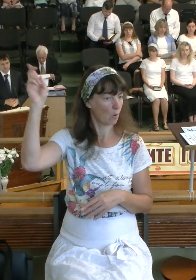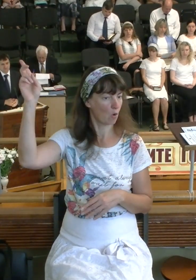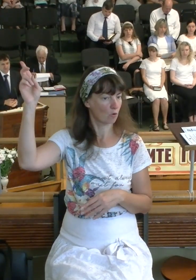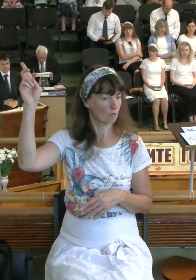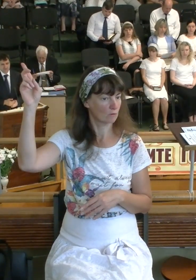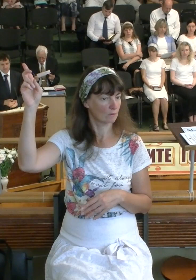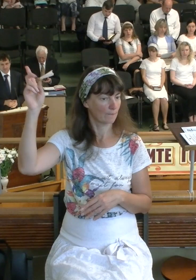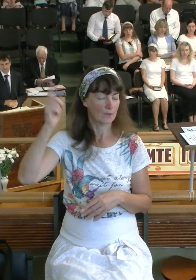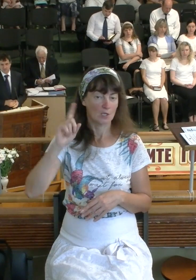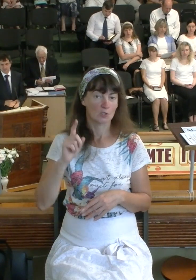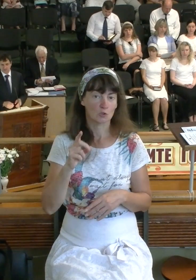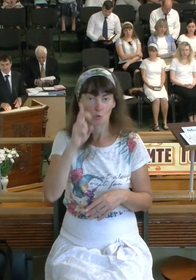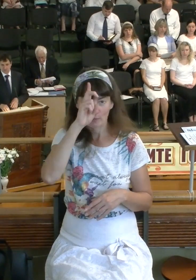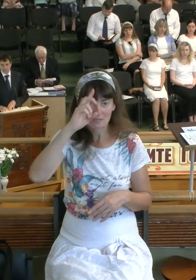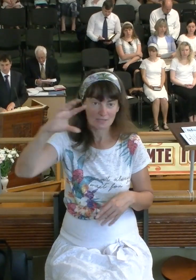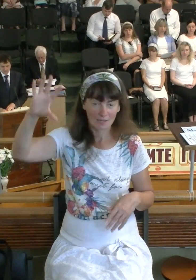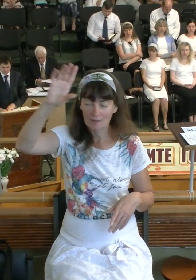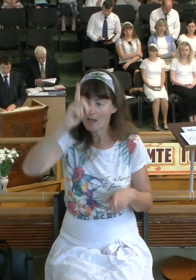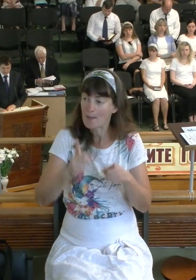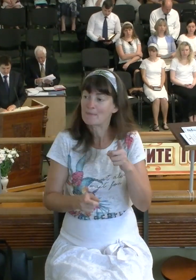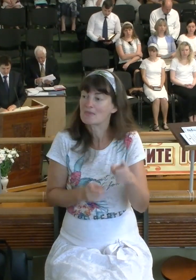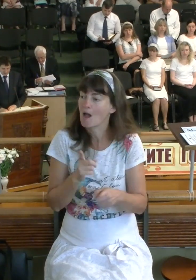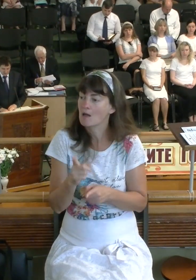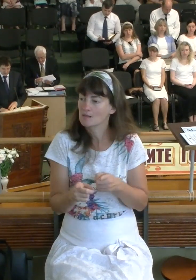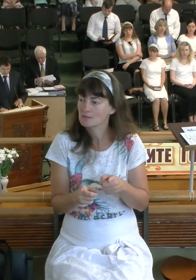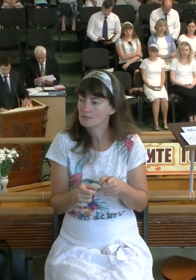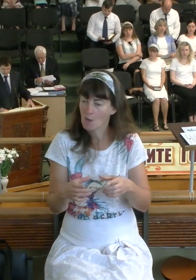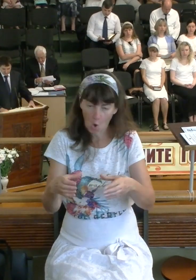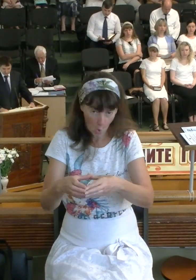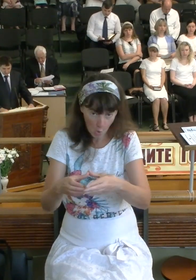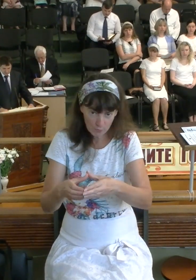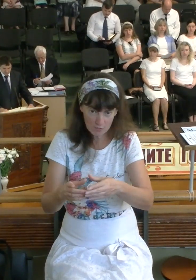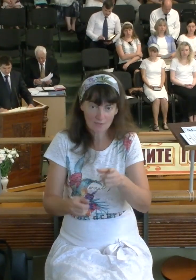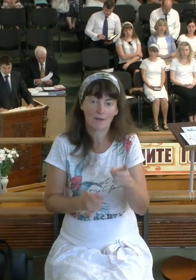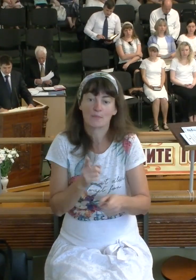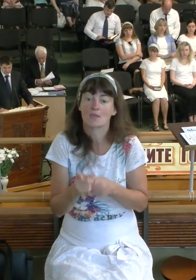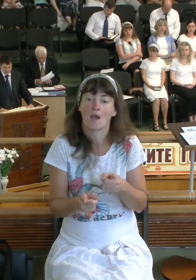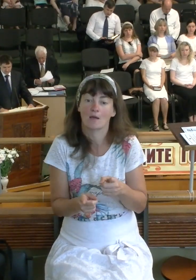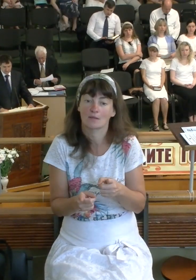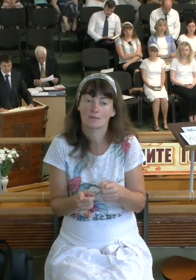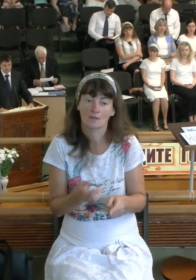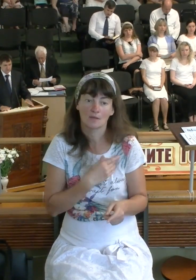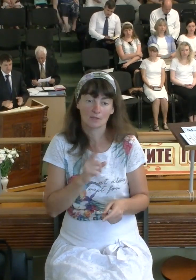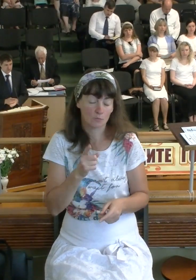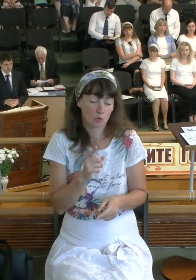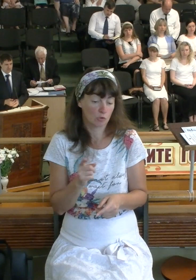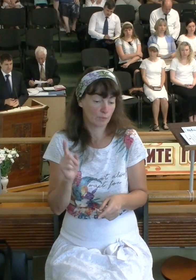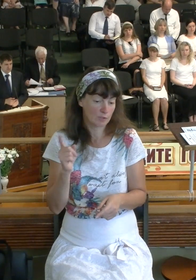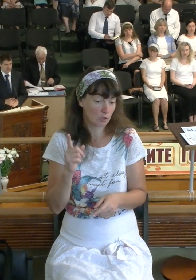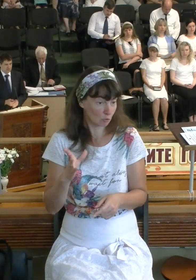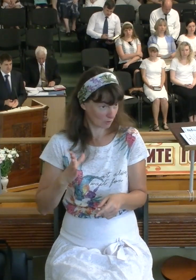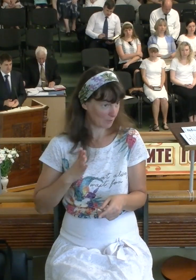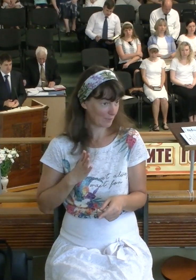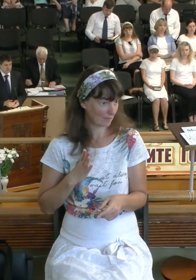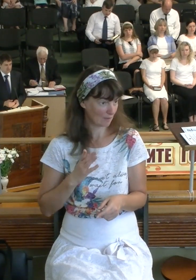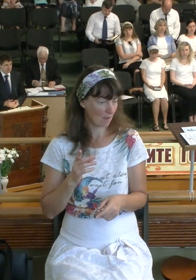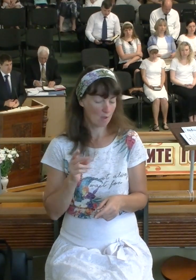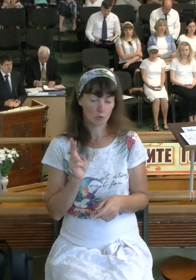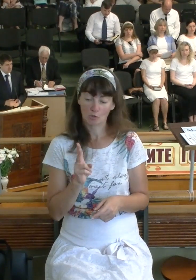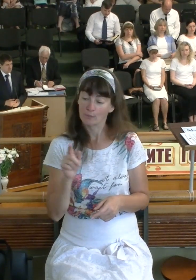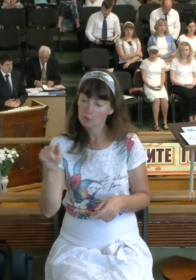мы хотим, чтобы наша страна менялась, наш город менялся, мы хотим, чтобы что-то происходило, мы хотим, чтобы кто-то исцелялся,